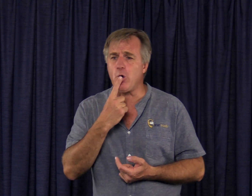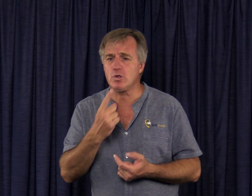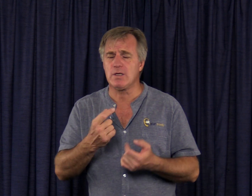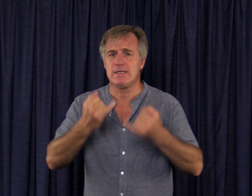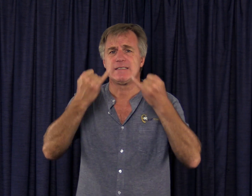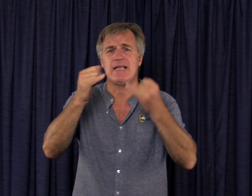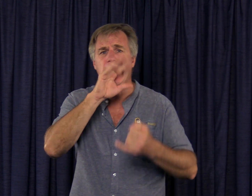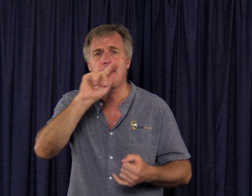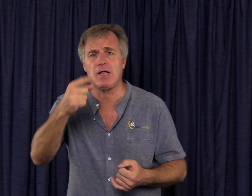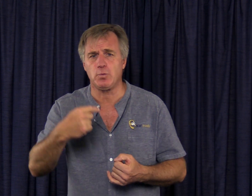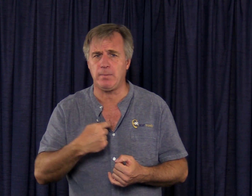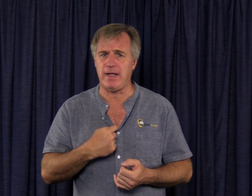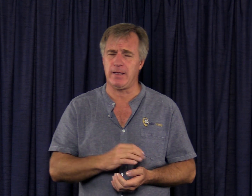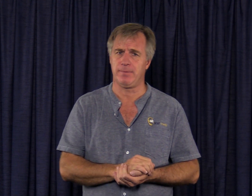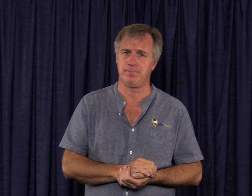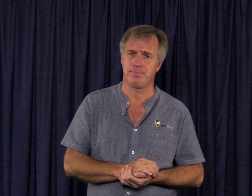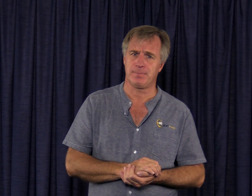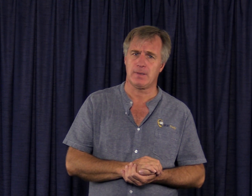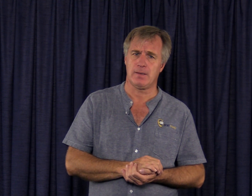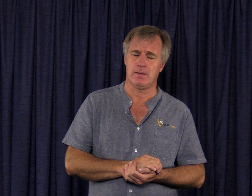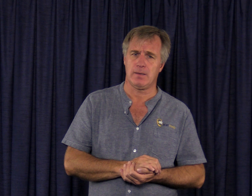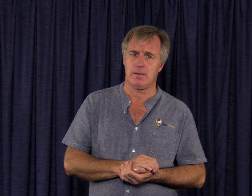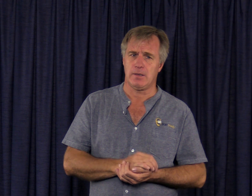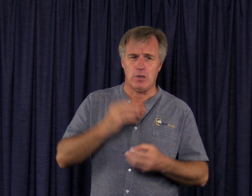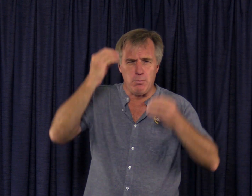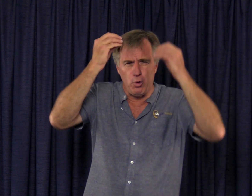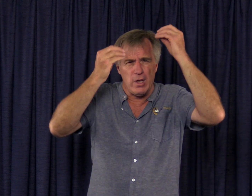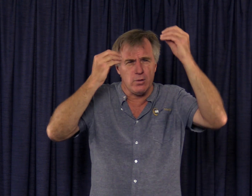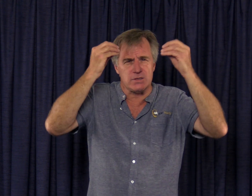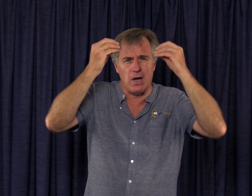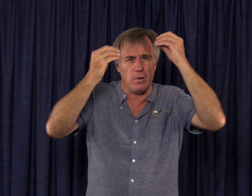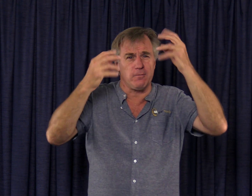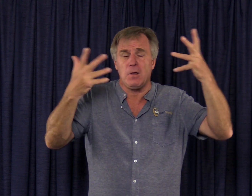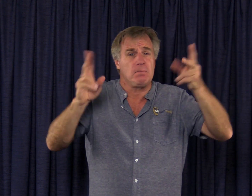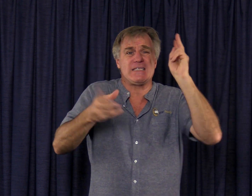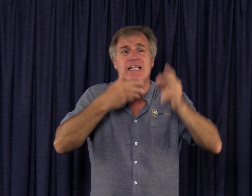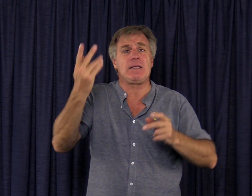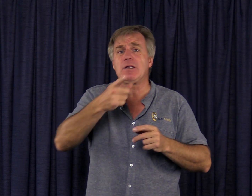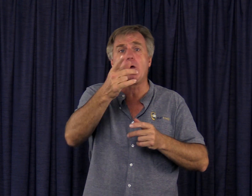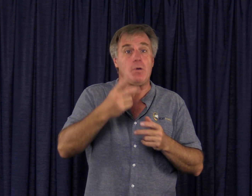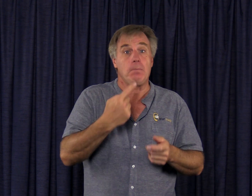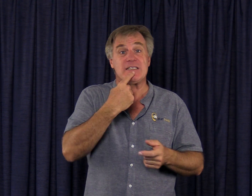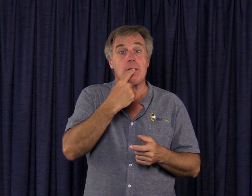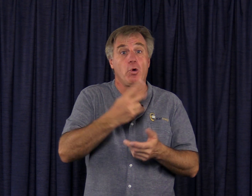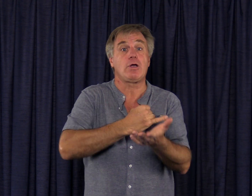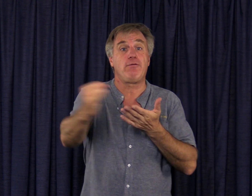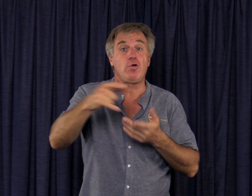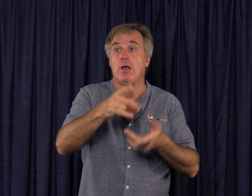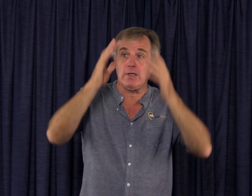mond sleg gepraat oor my. Nou broei ons daar oor. Of miskien het iemand jou met sy mond gevloek en nou denk